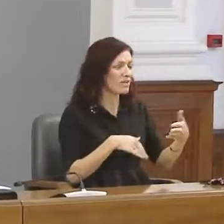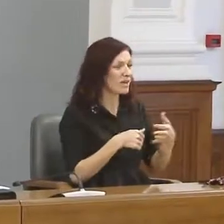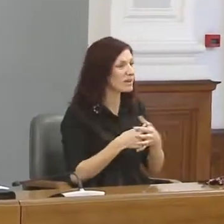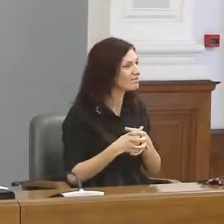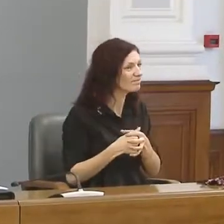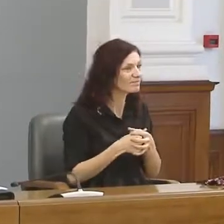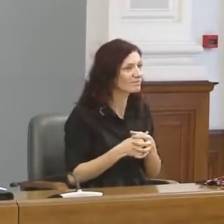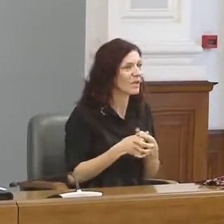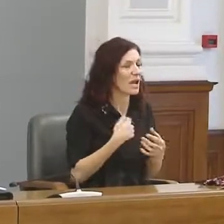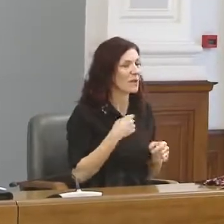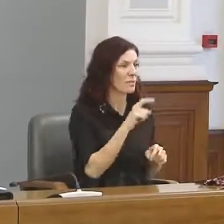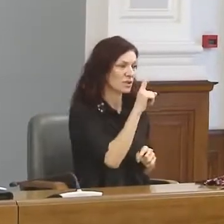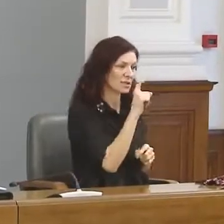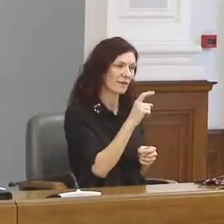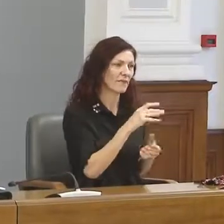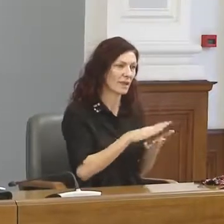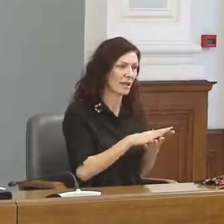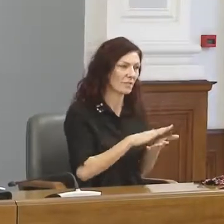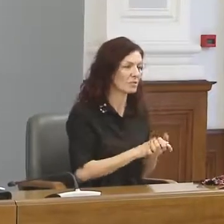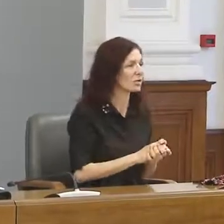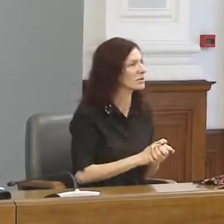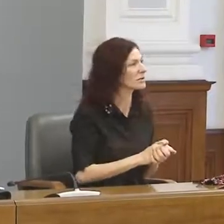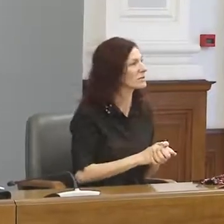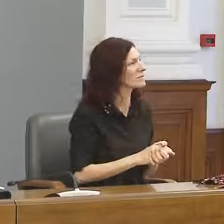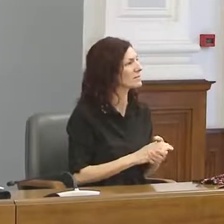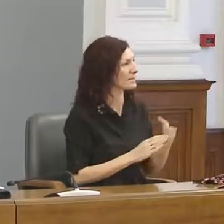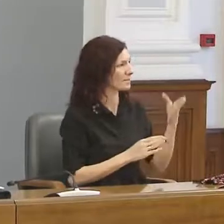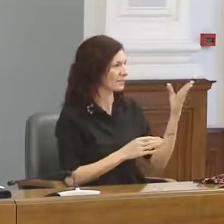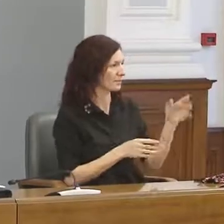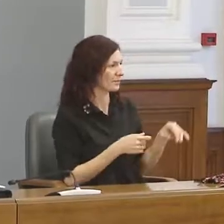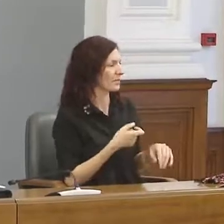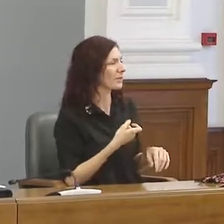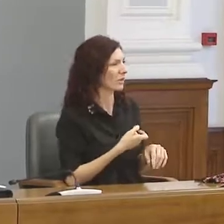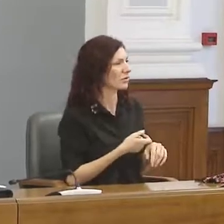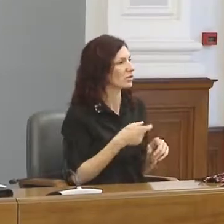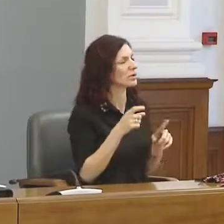и поставяте въпроси, после ви отговоря на другите въпроси. Доктор Маева.